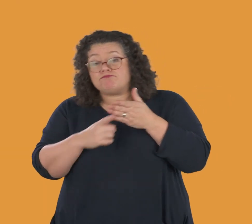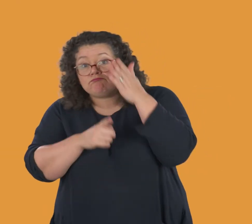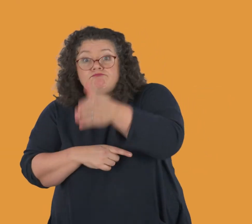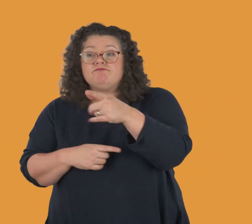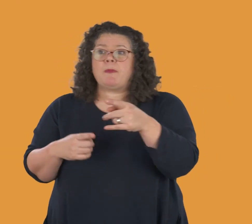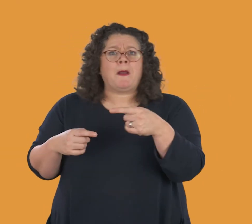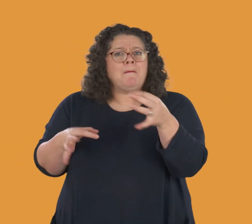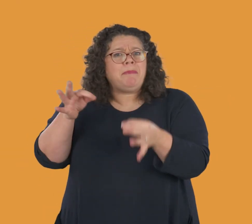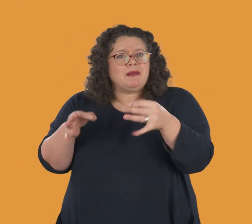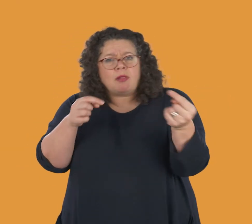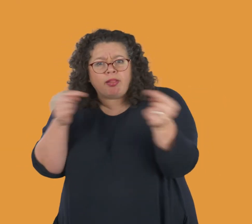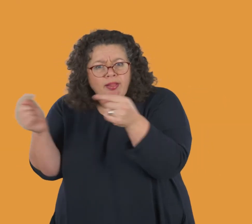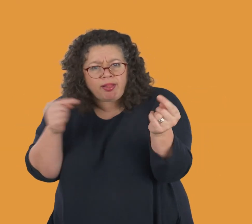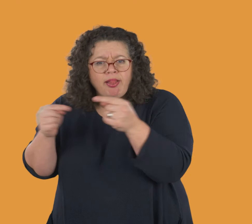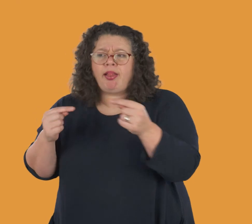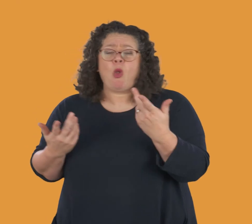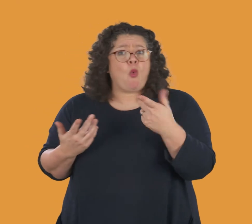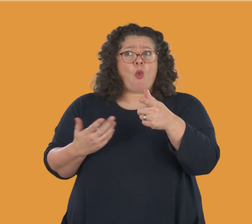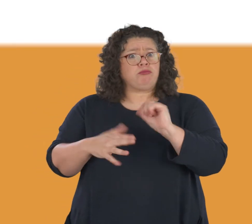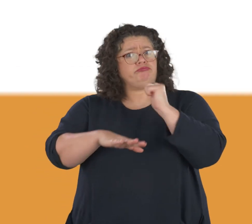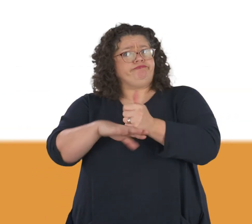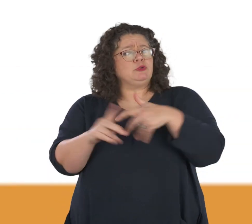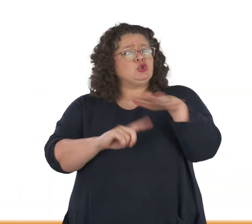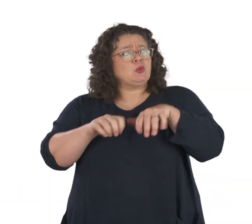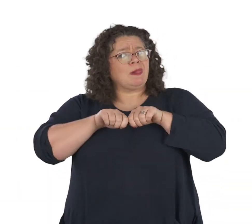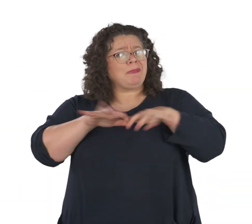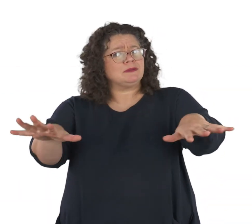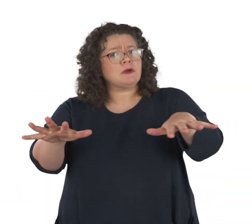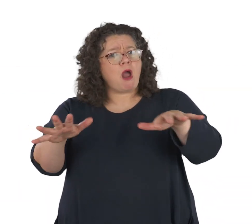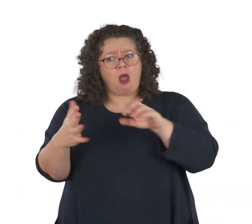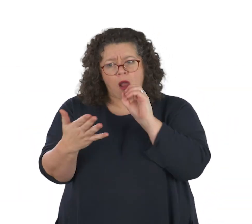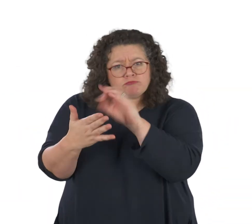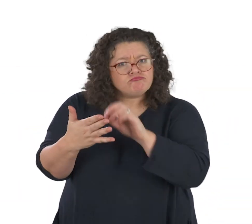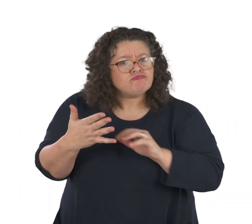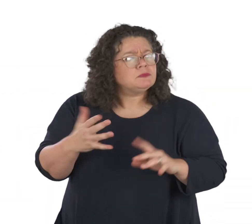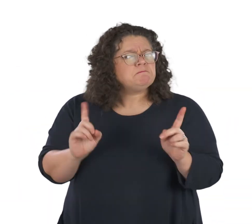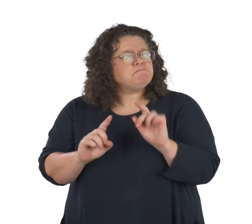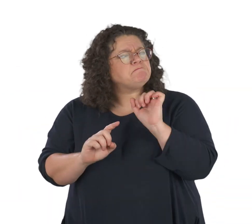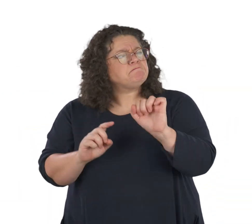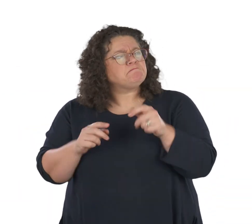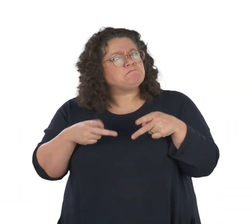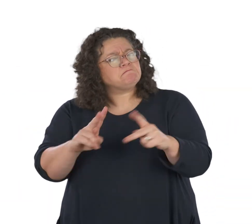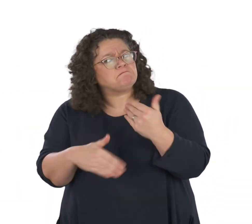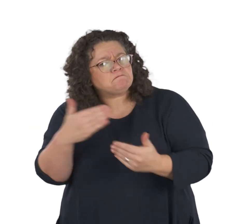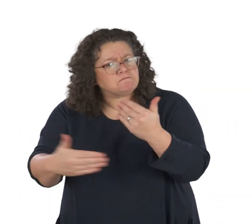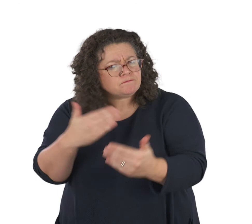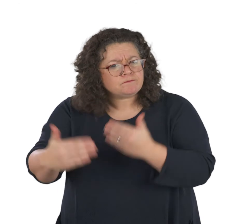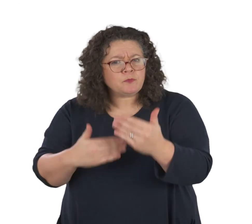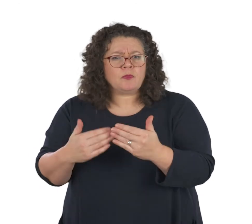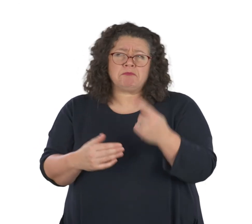Ymgyrchu ar cyfryngau cymdeithasol? Faint o gefnogaeth fydd eich tîm ymgyrchu yn gallu ei ddarparu, a pha